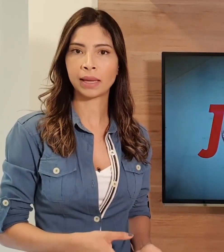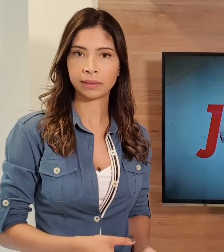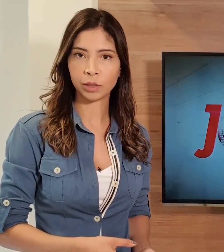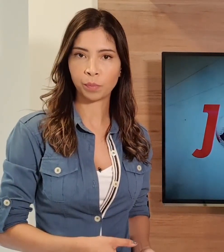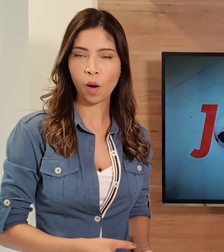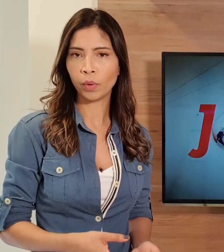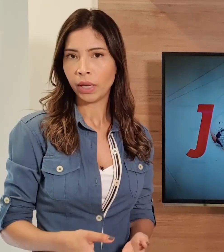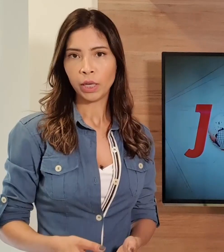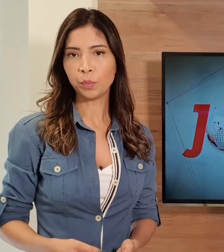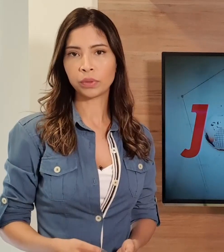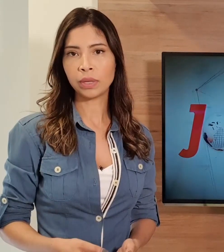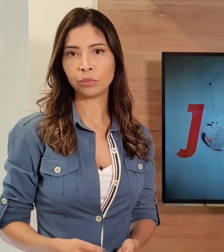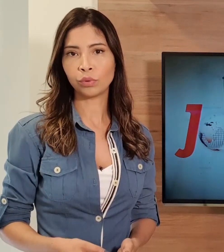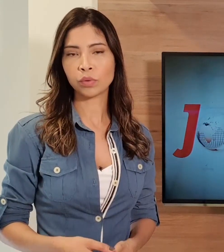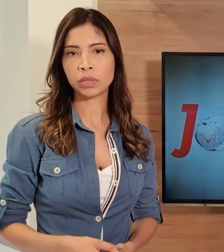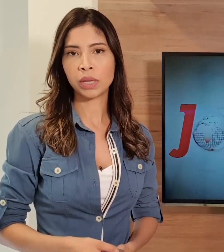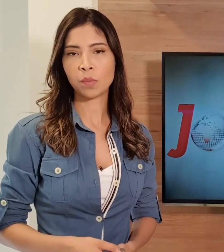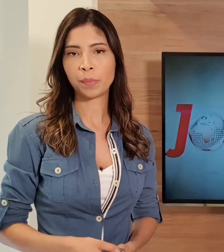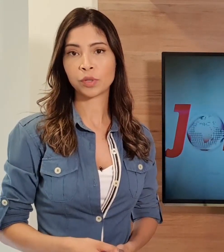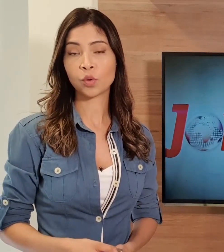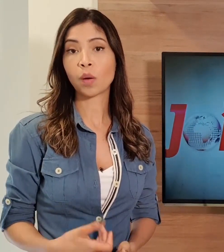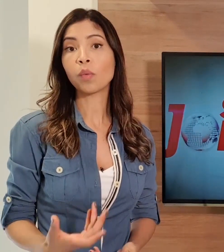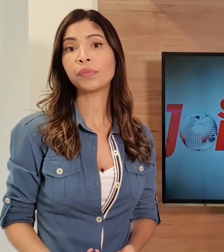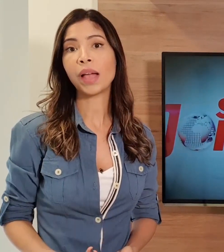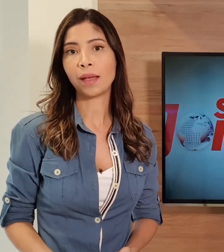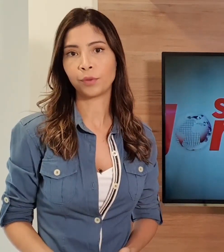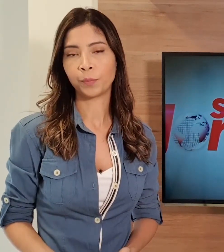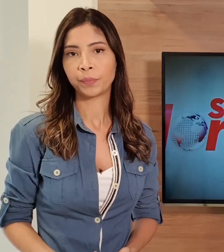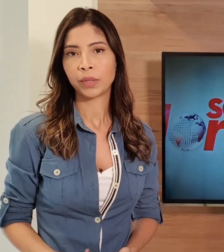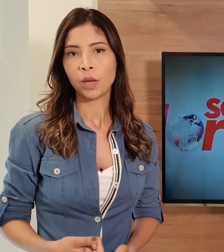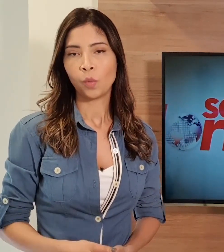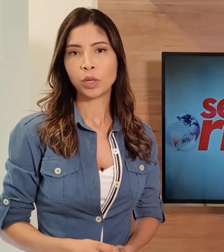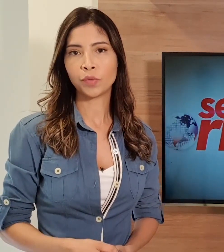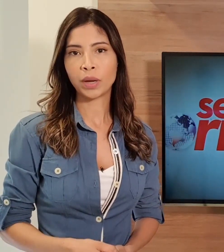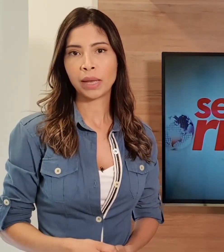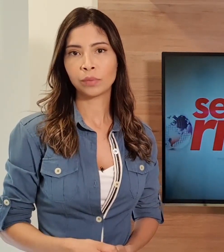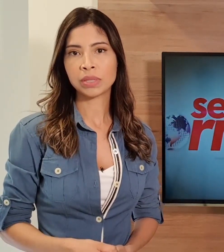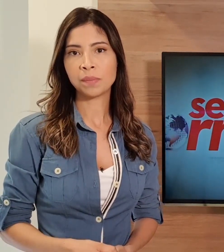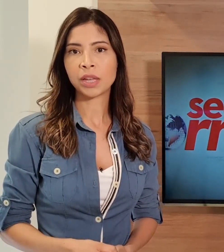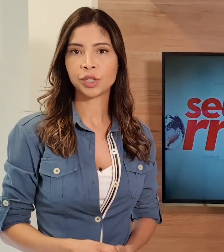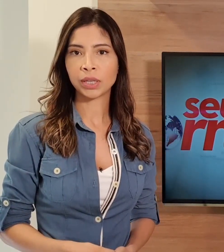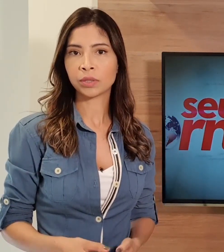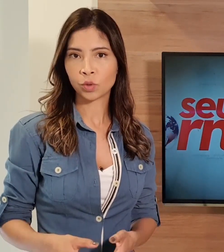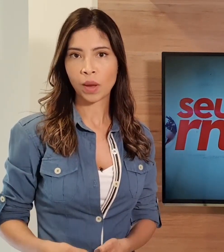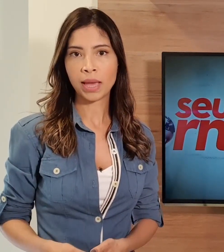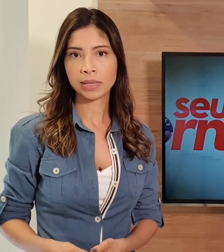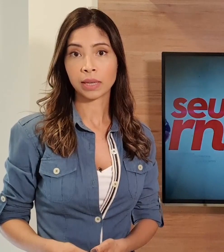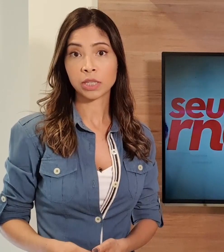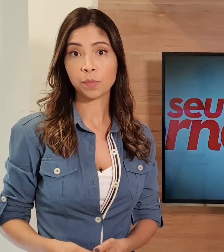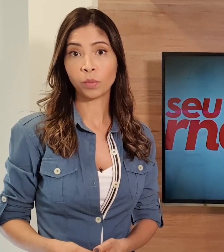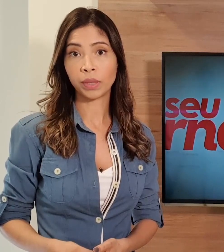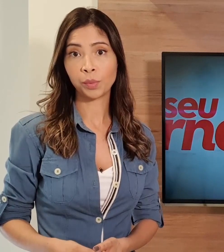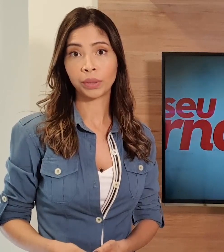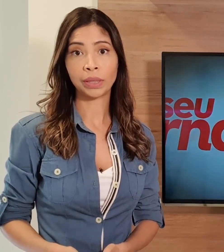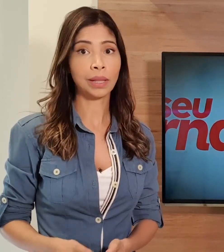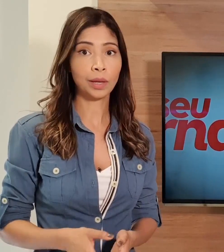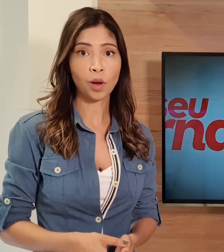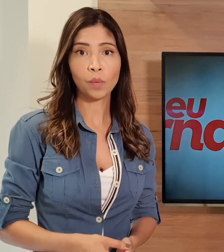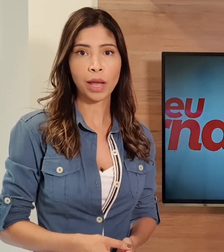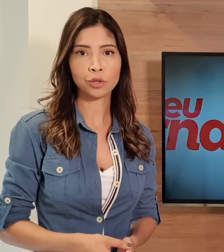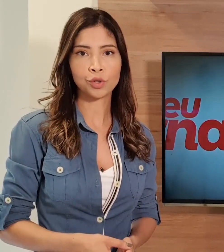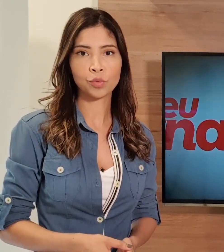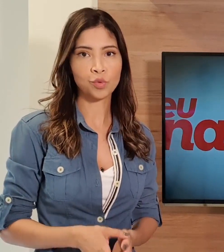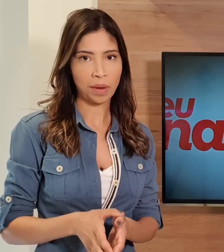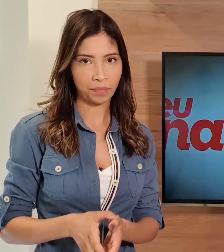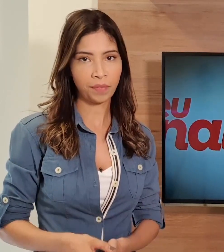tentado enganar a interpol e portanto não seria uma pessoa confiável o advogado sebastião soares respondeu